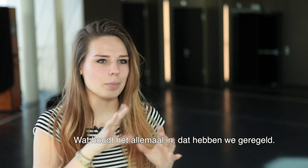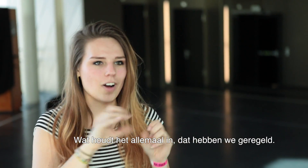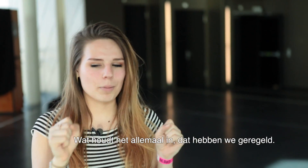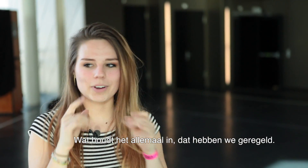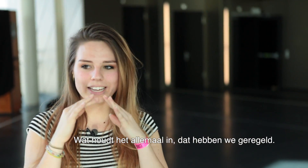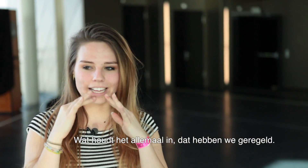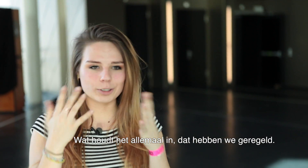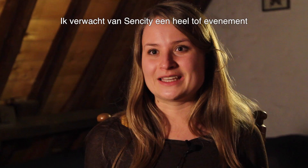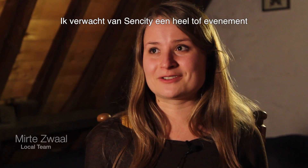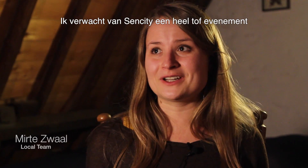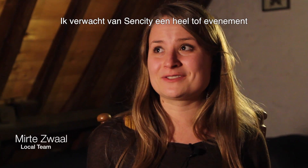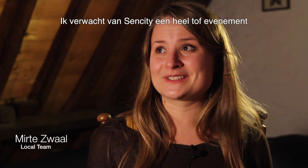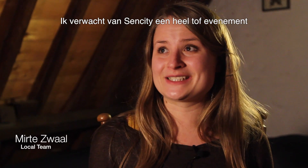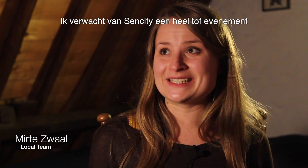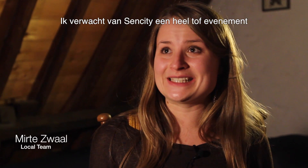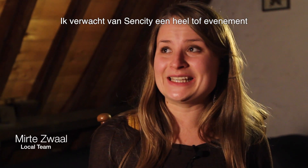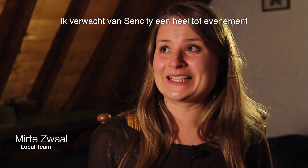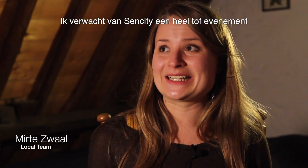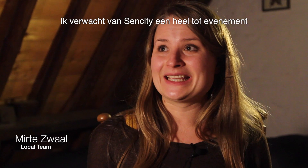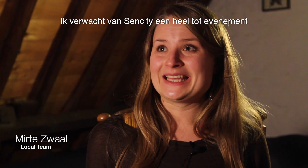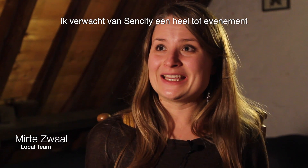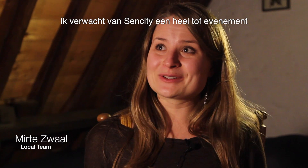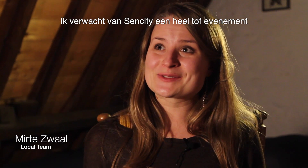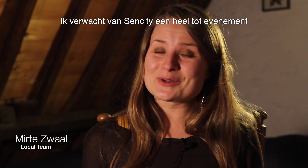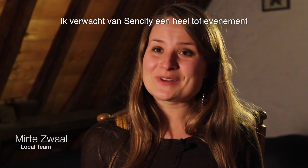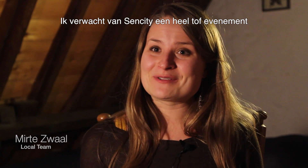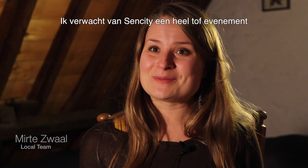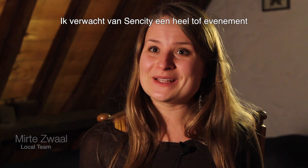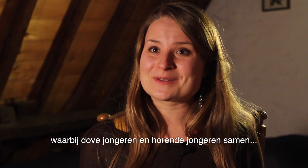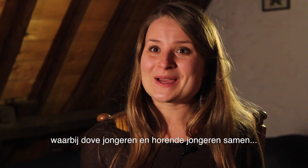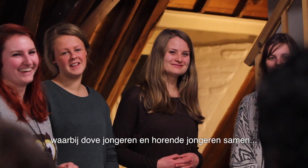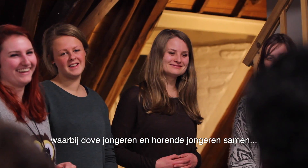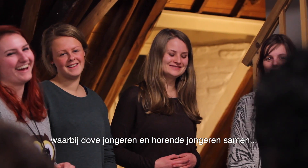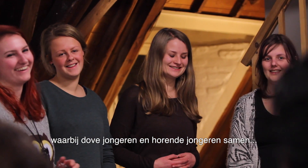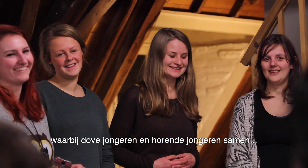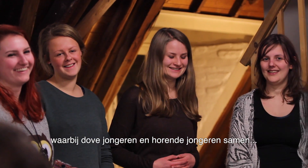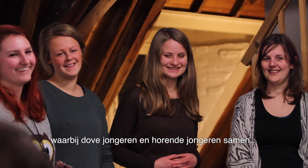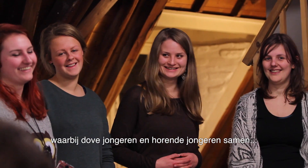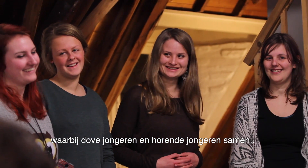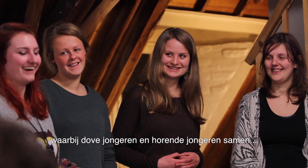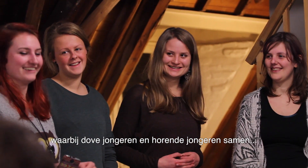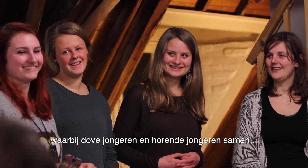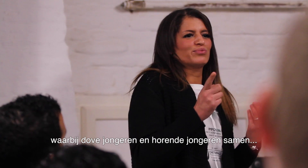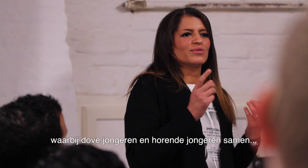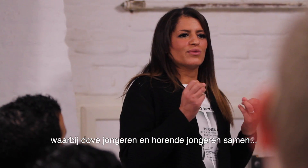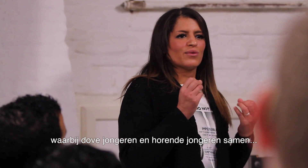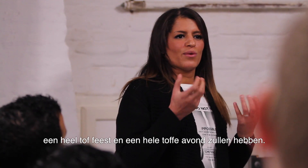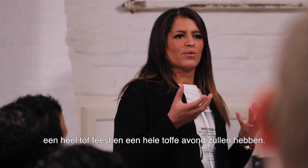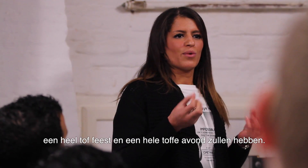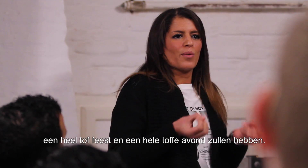we allemaal geregeld. Ik verwacht van Sand City een heel tof evenement waarbij dove jongeren en horende jongeren samen een heel tof feest